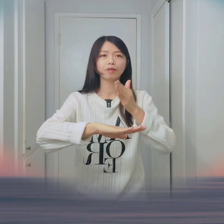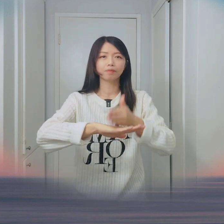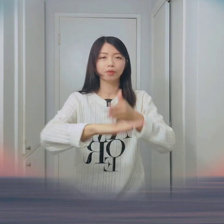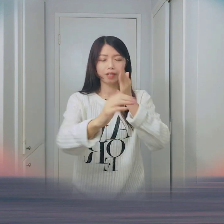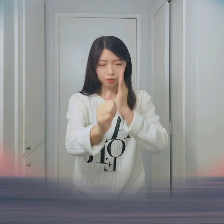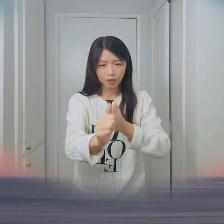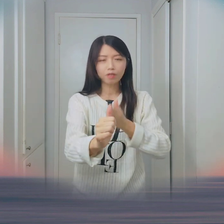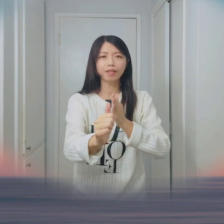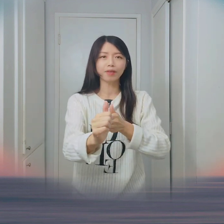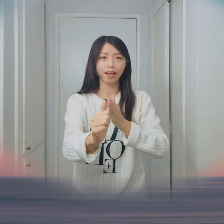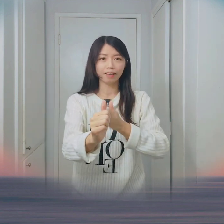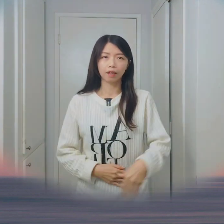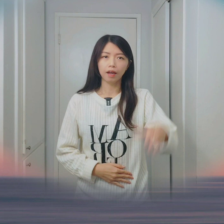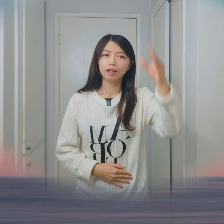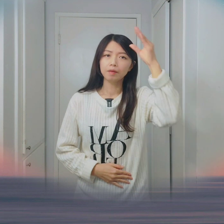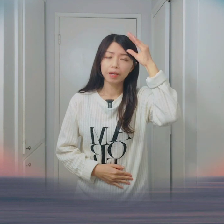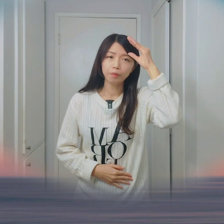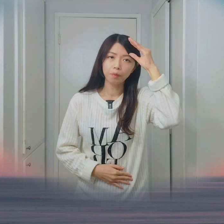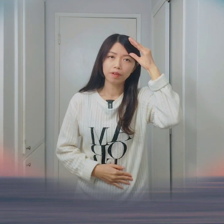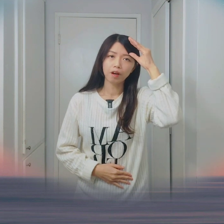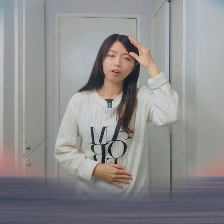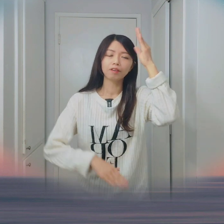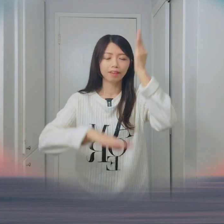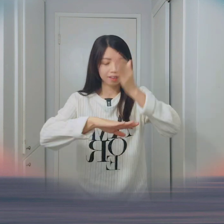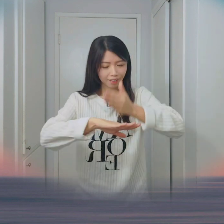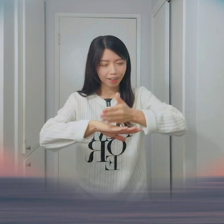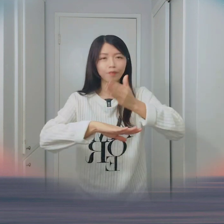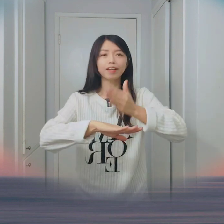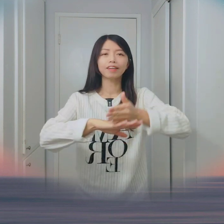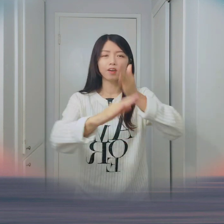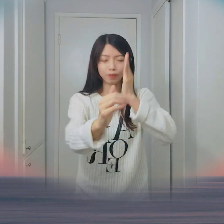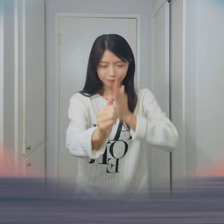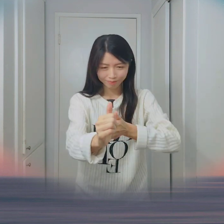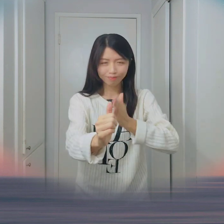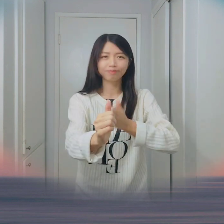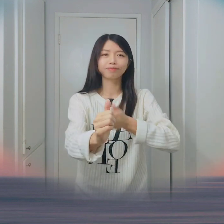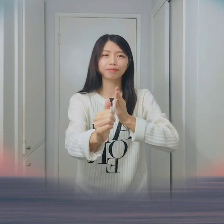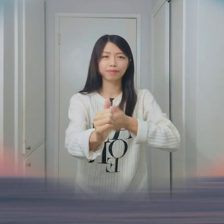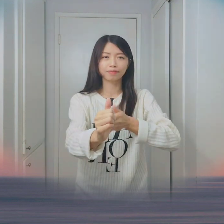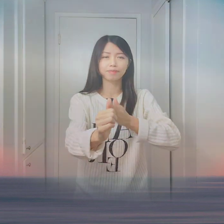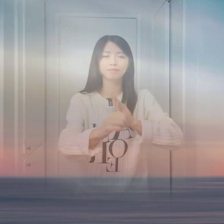감사하세요. 무탁소 해주시면 됩니다. 미리 보면서 감사하세요.